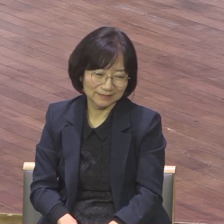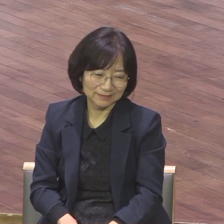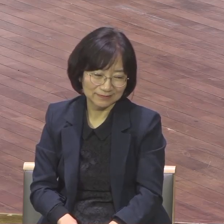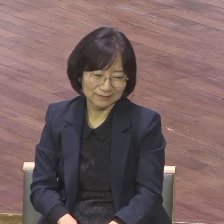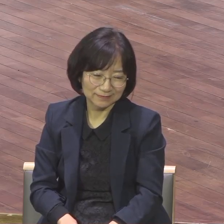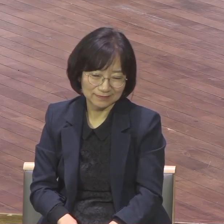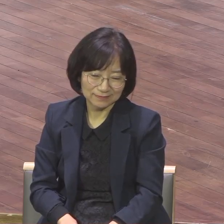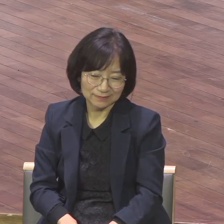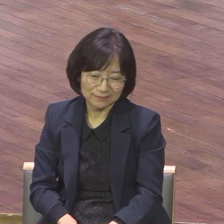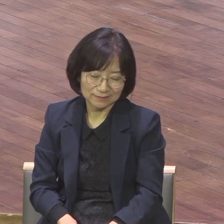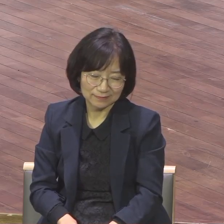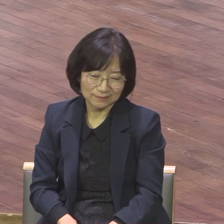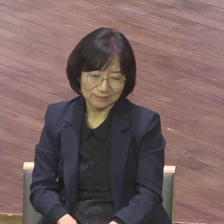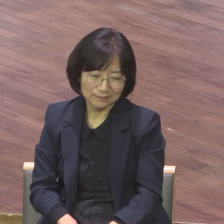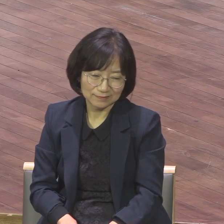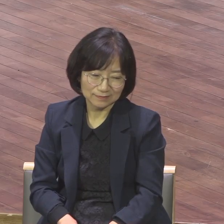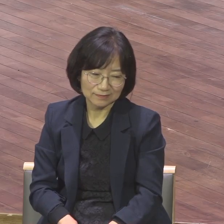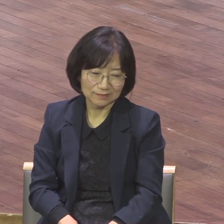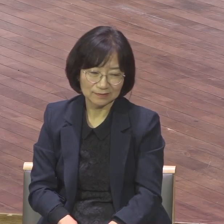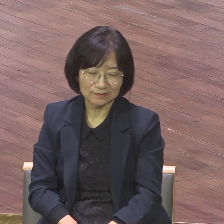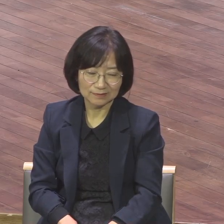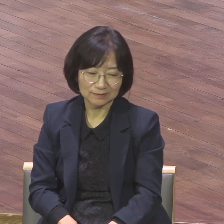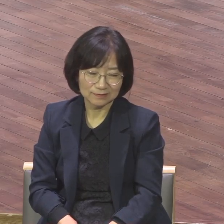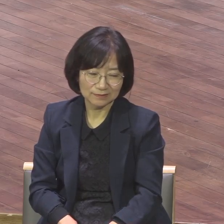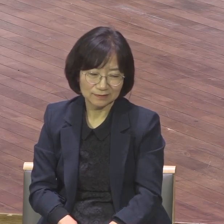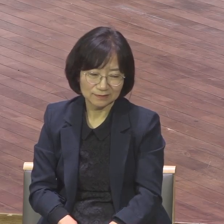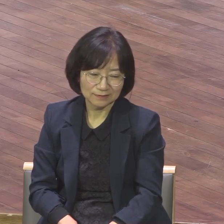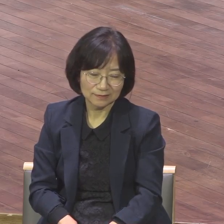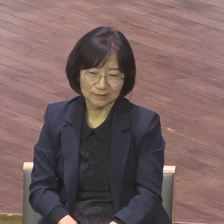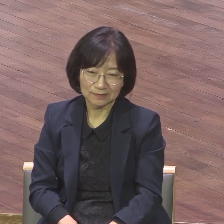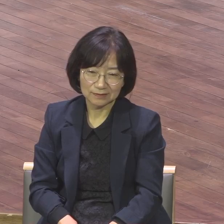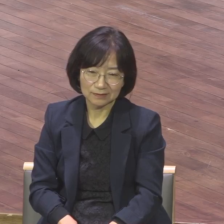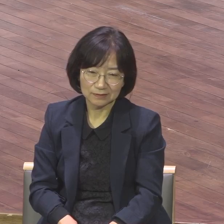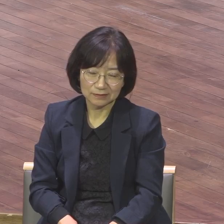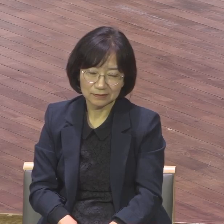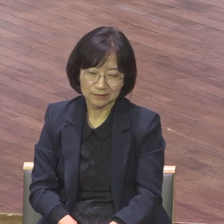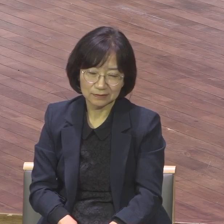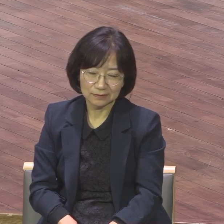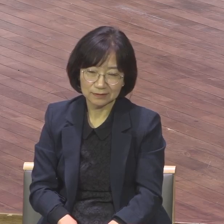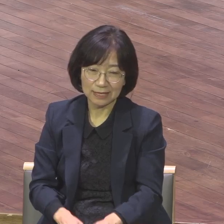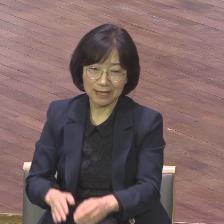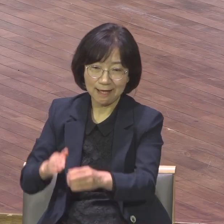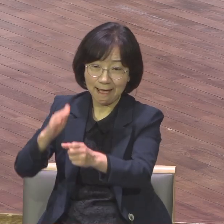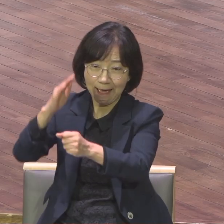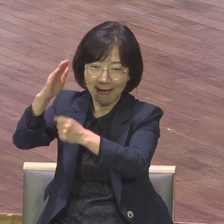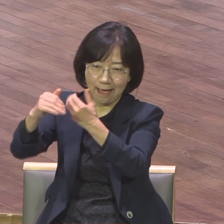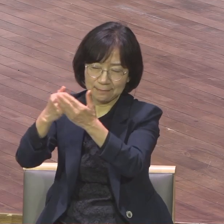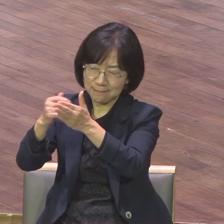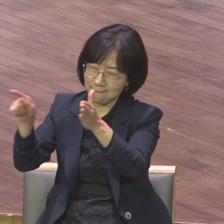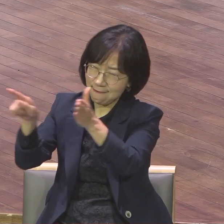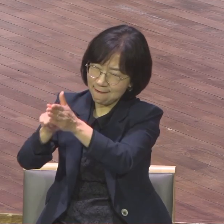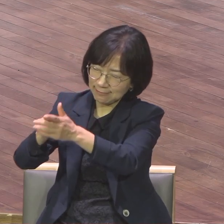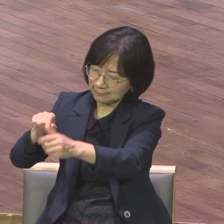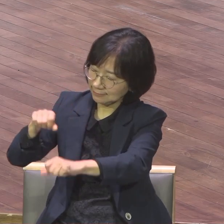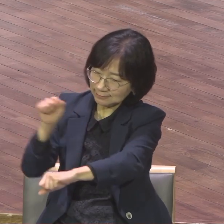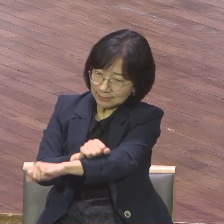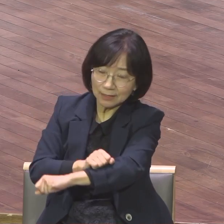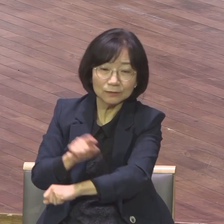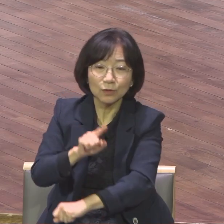이 사실을 누구보다도 누린 인물이 구약의 다윗이고 신약의